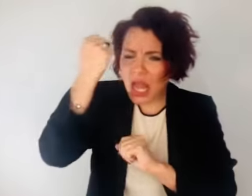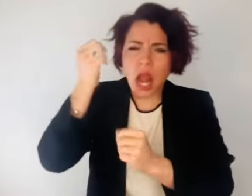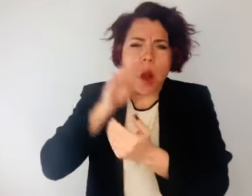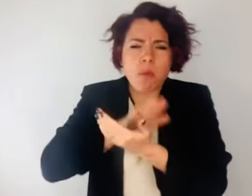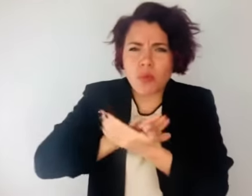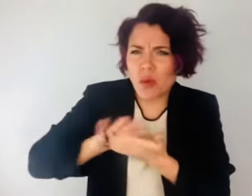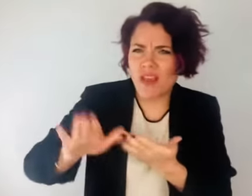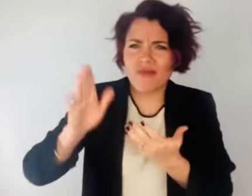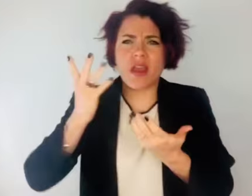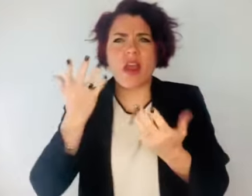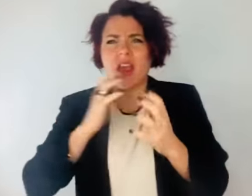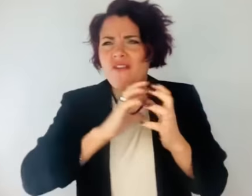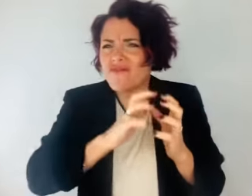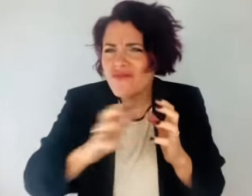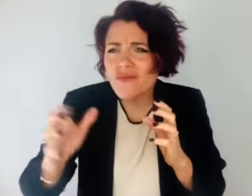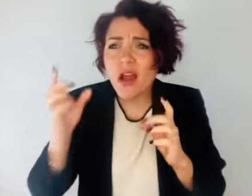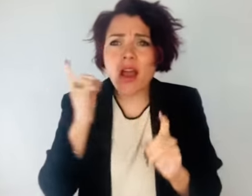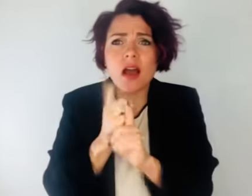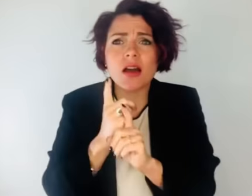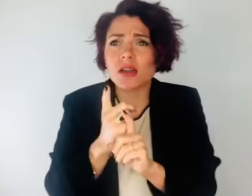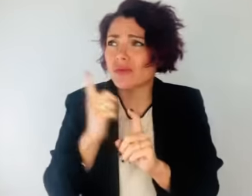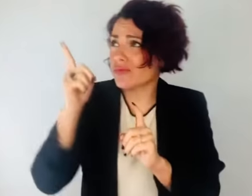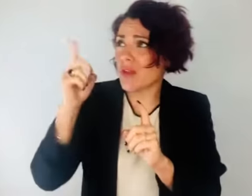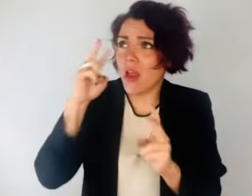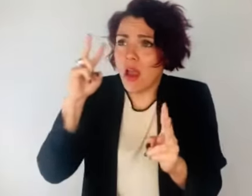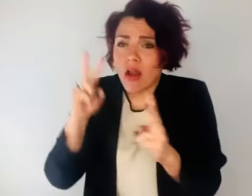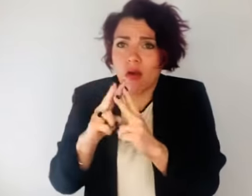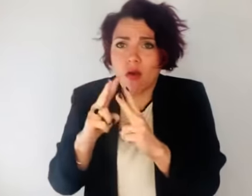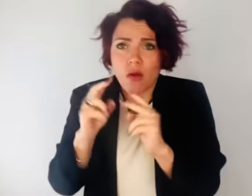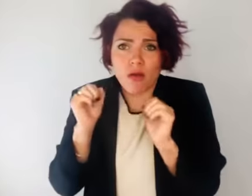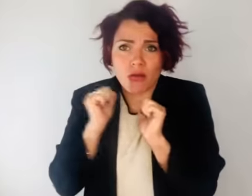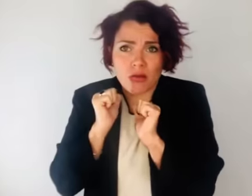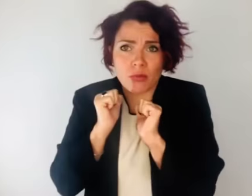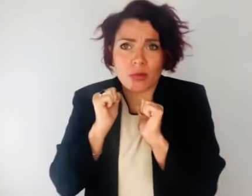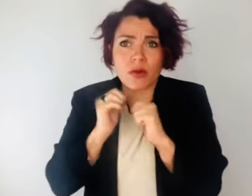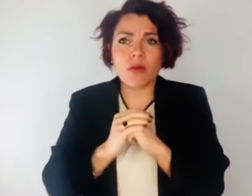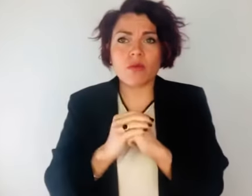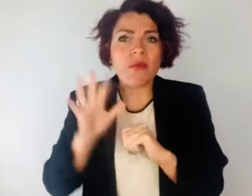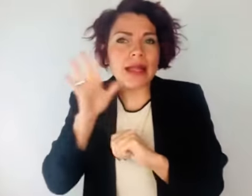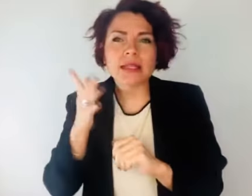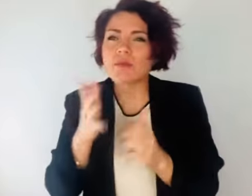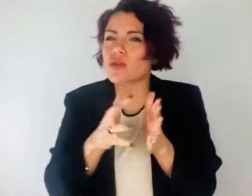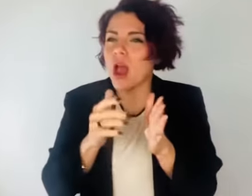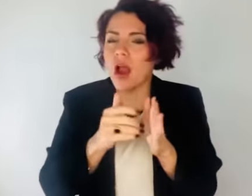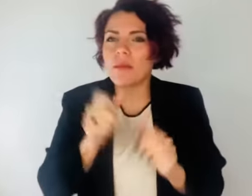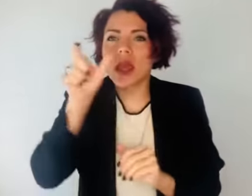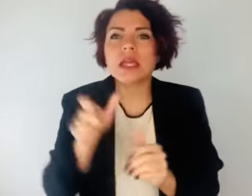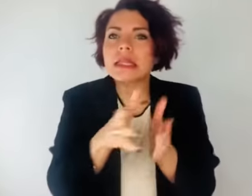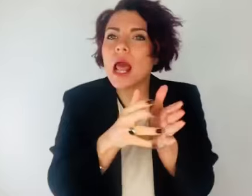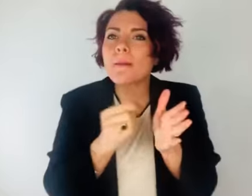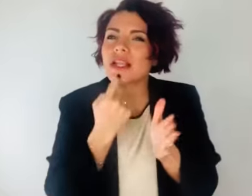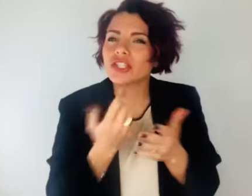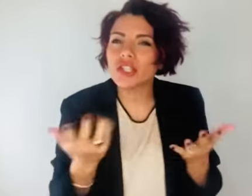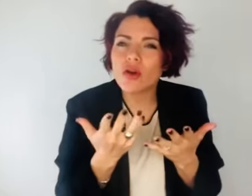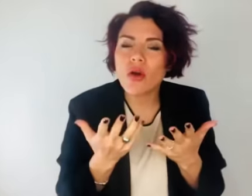doveva a purificarsi doveva temere questo giudizio di dio prendiamo i salmi il salmista dice